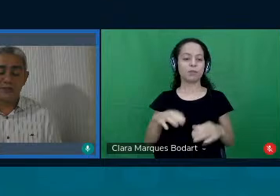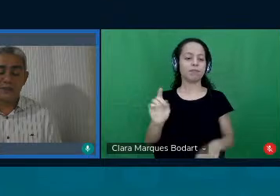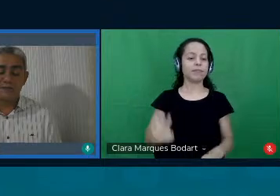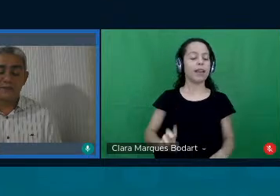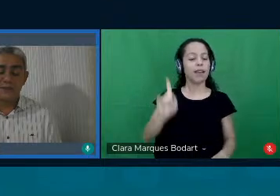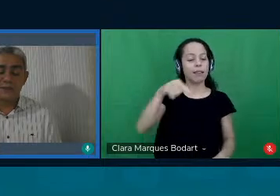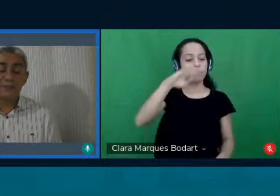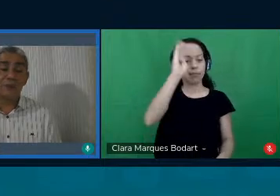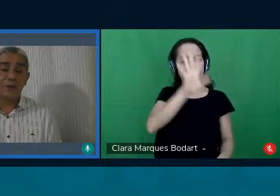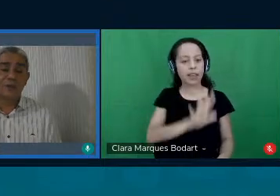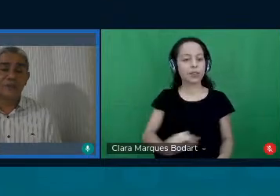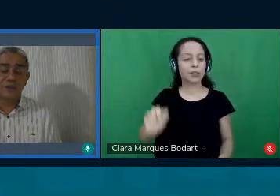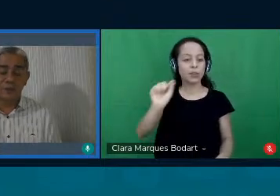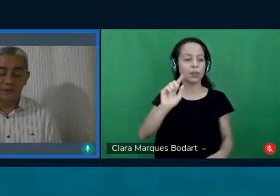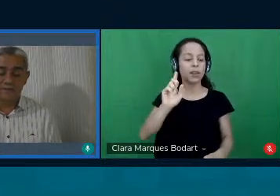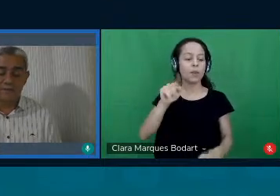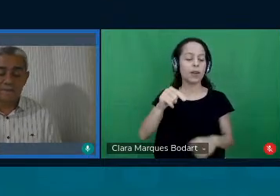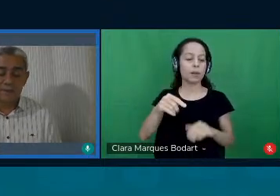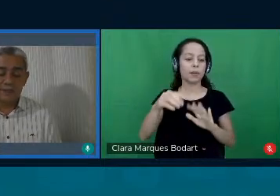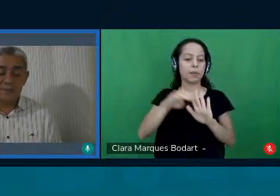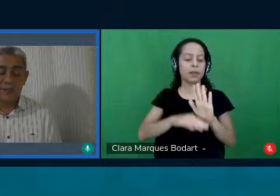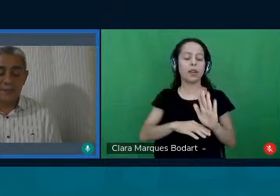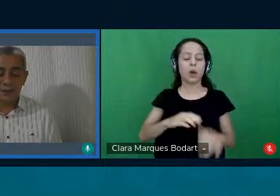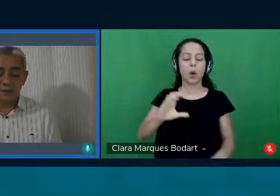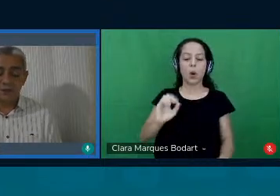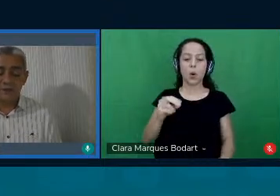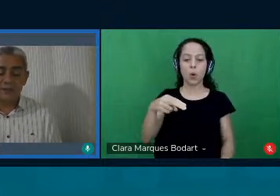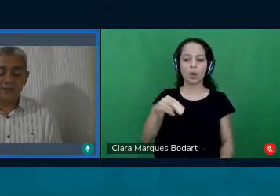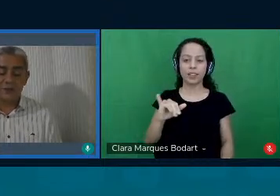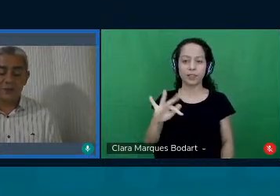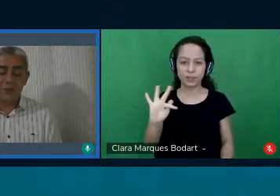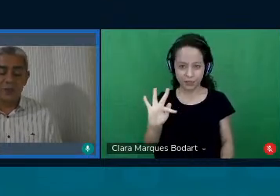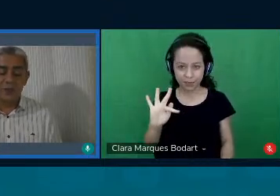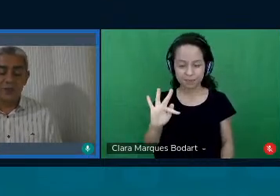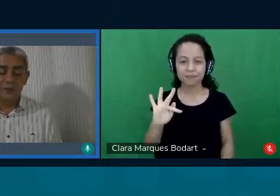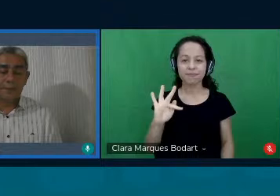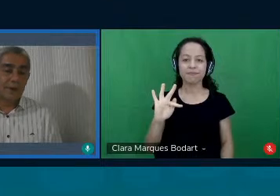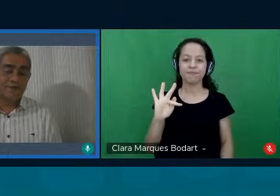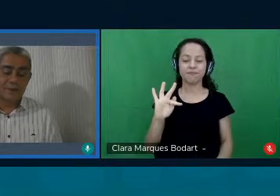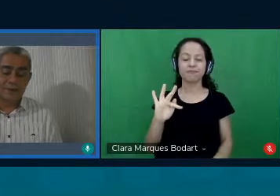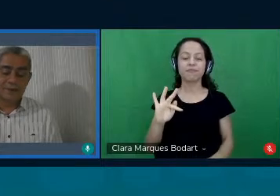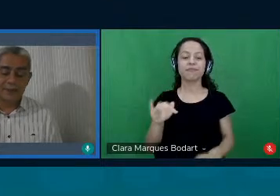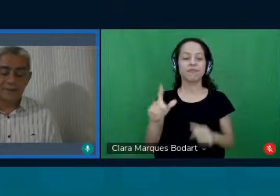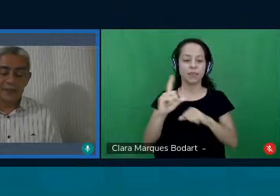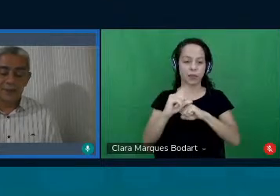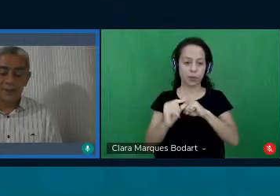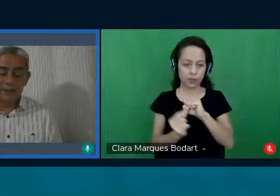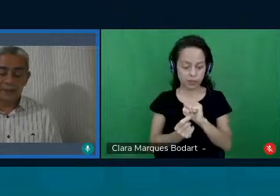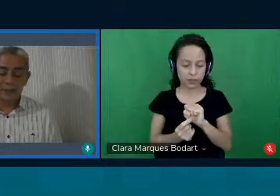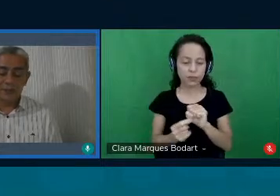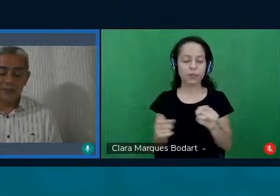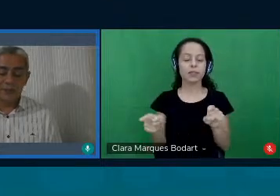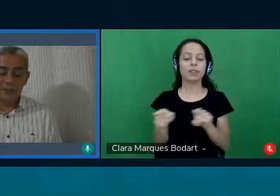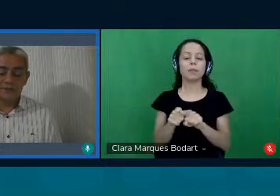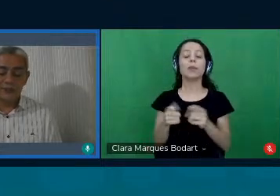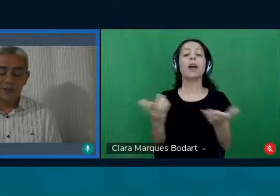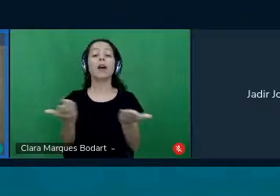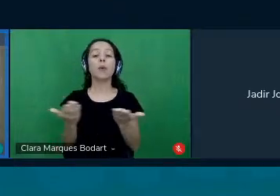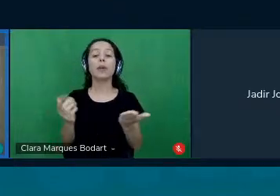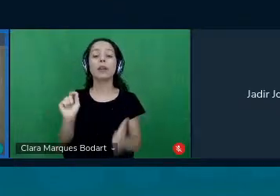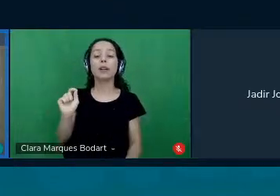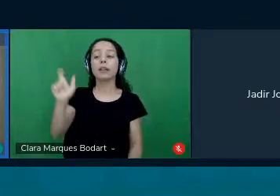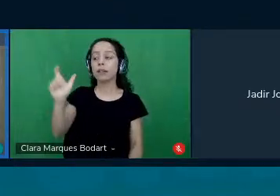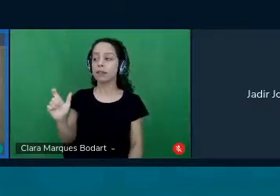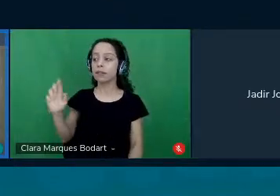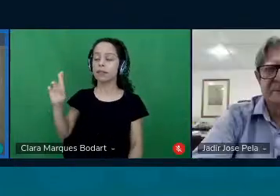Profissional, Científica e Tecnológica, CONIF, e membro do Comitê Gestor do PROF-EPT, o reitor do Instituto Federal